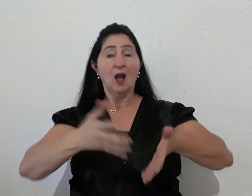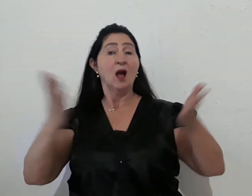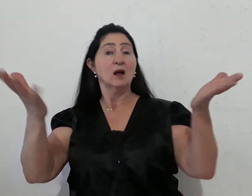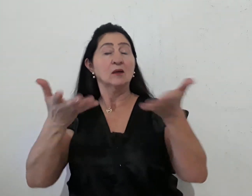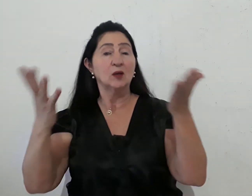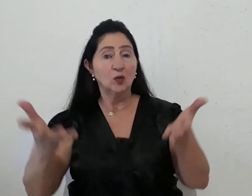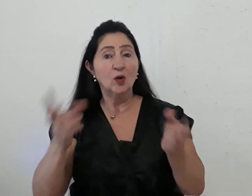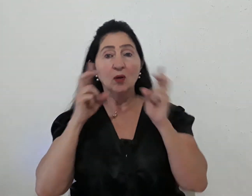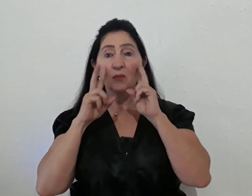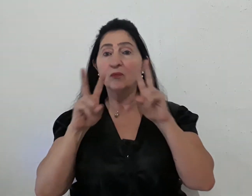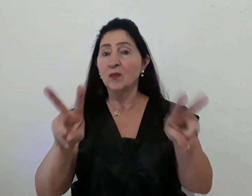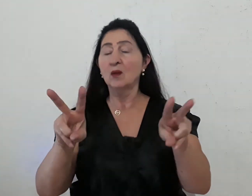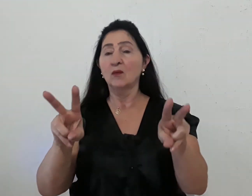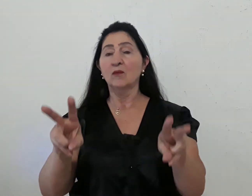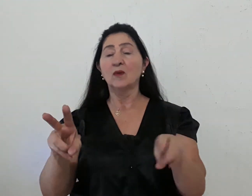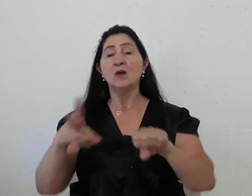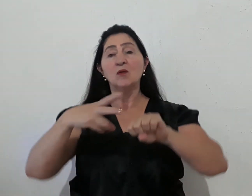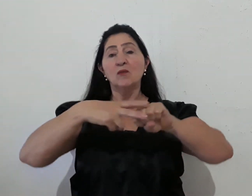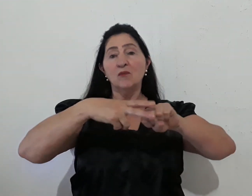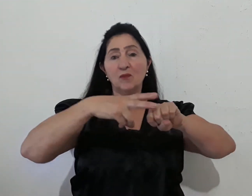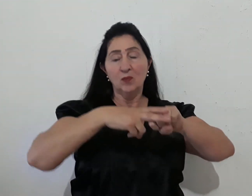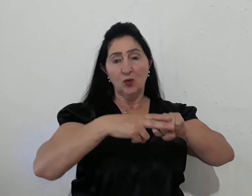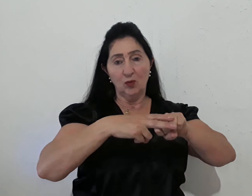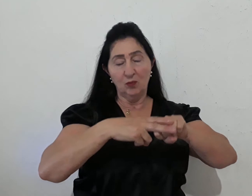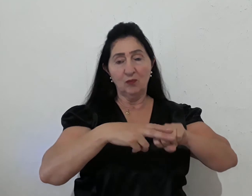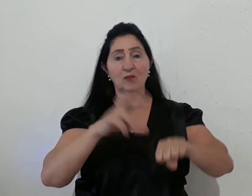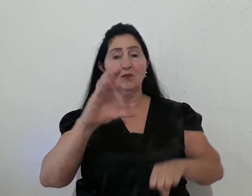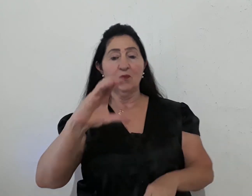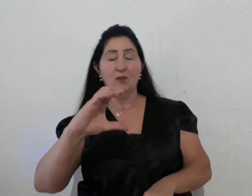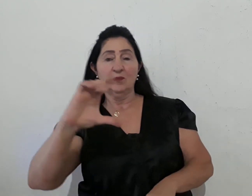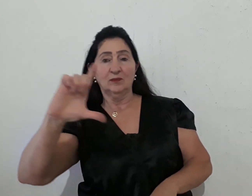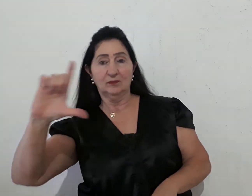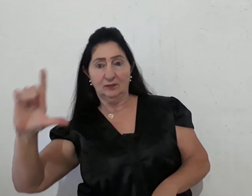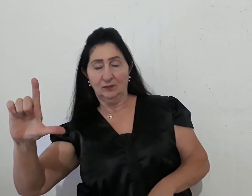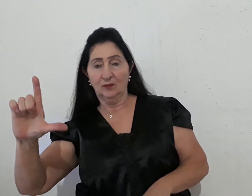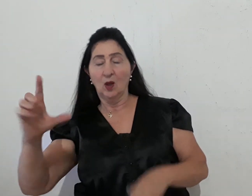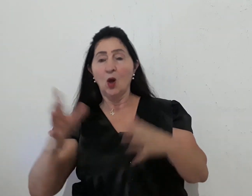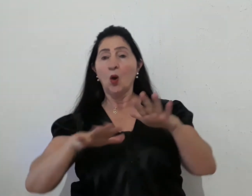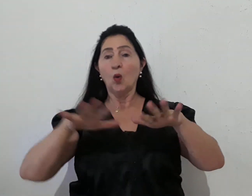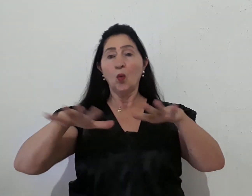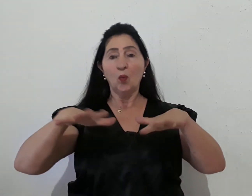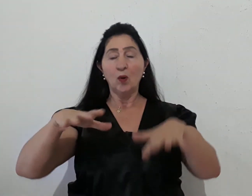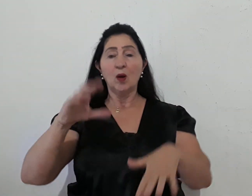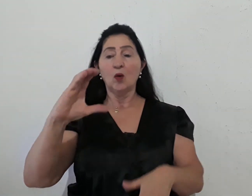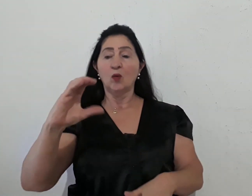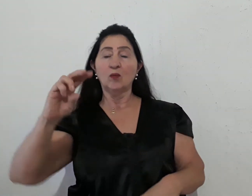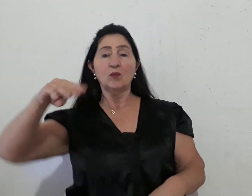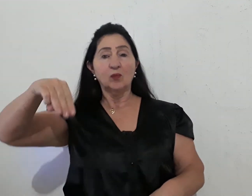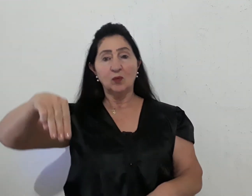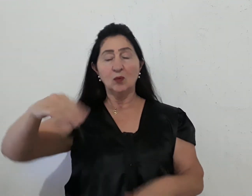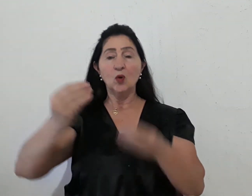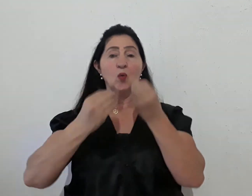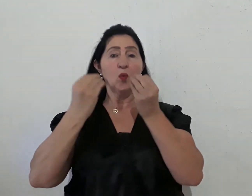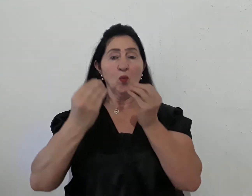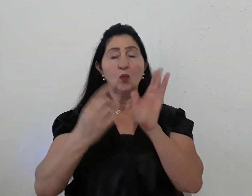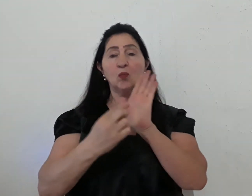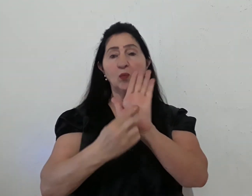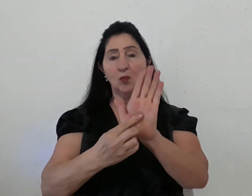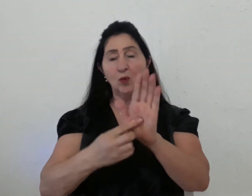vamos ver os verbos classificadores. A configuração de mão é uma marca de concordância de